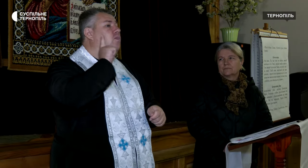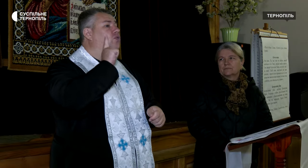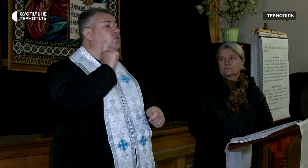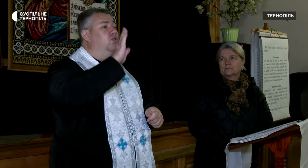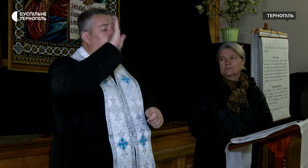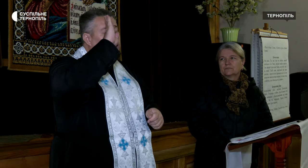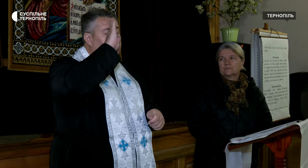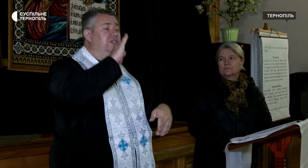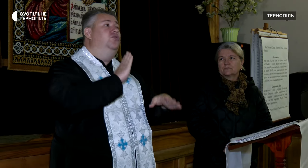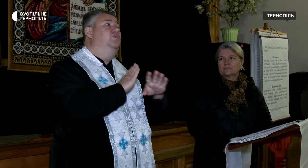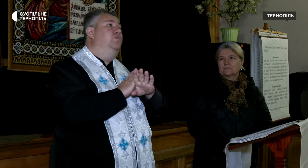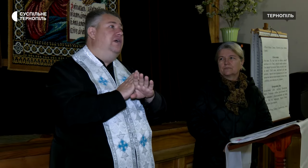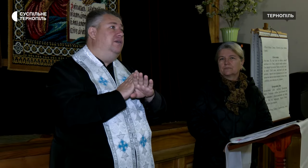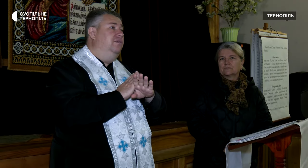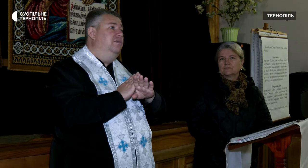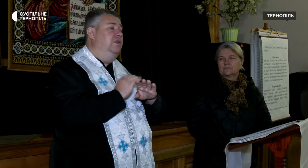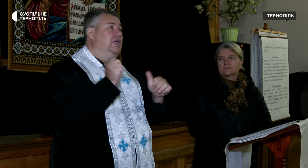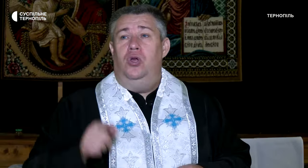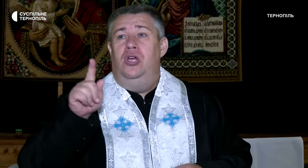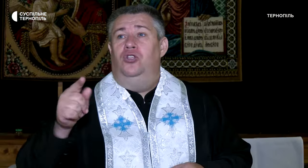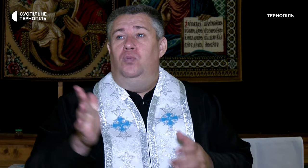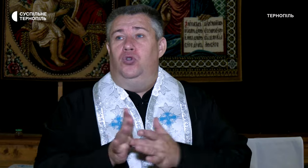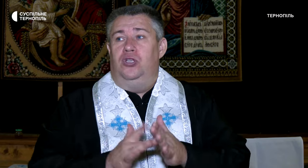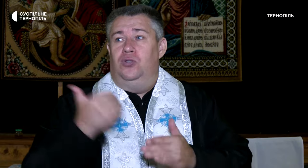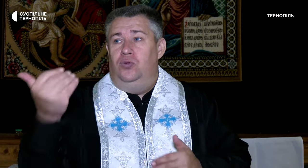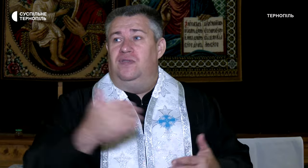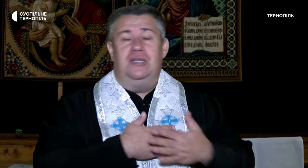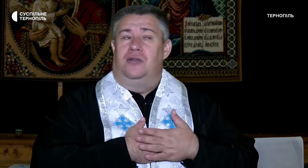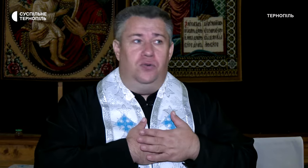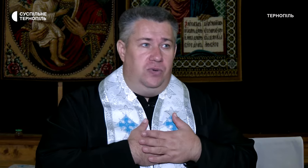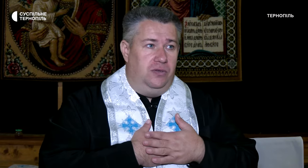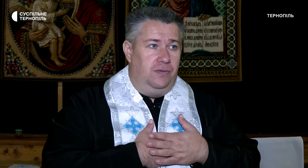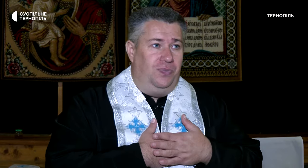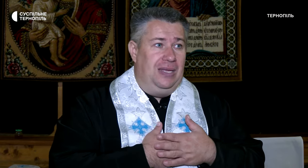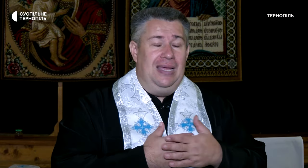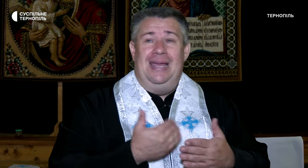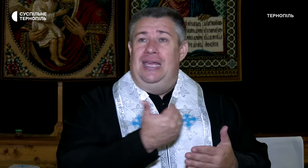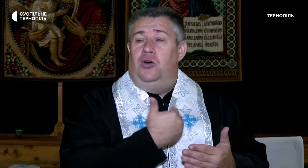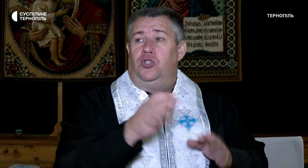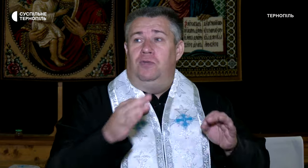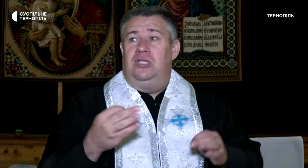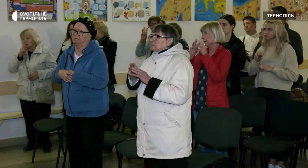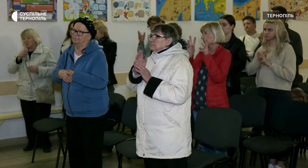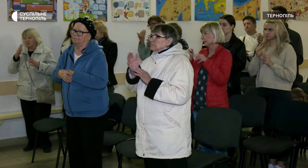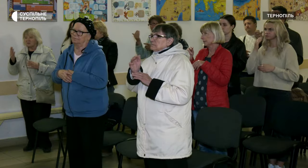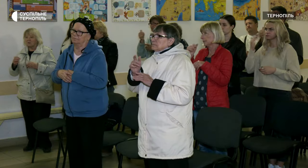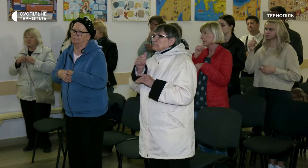Ігор Шкодзінський – єдиний священник на Тернопільщині, який проводить богослужіння жестовою мовою. Про це повідомив начальник управління